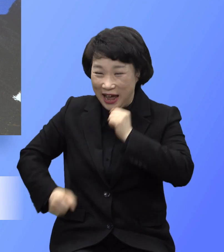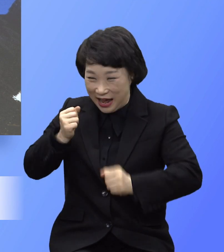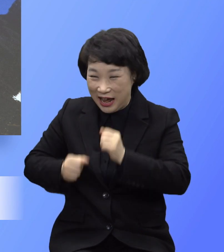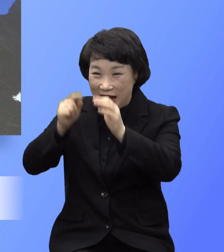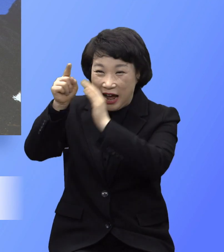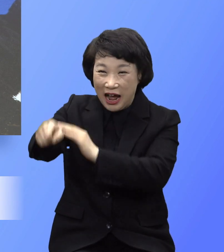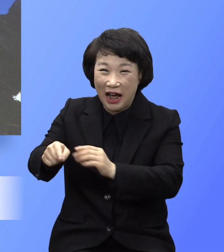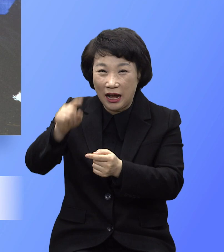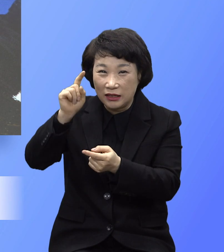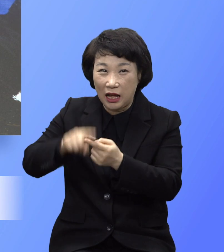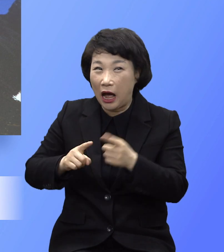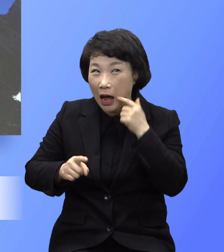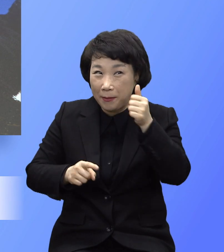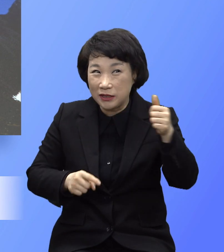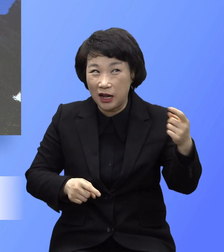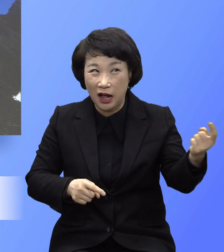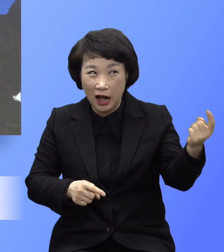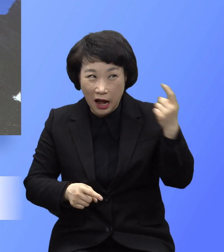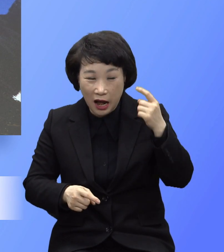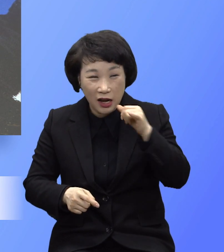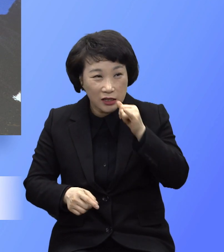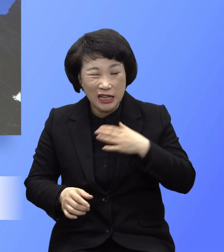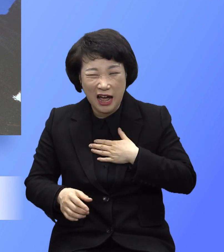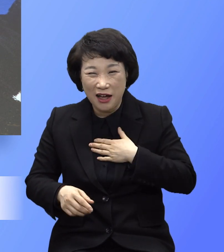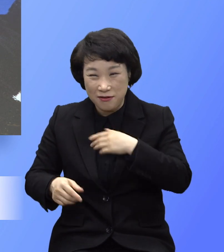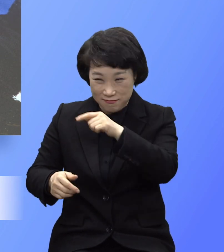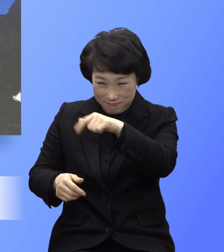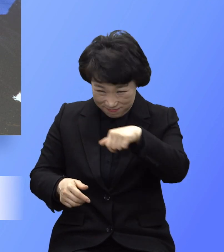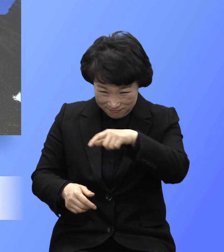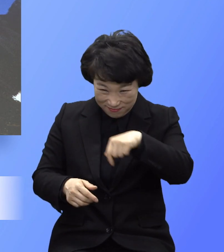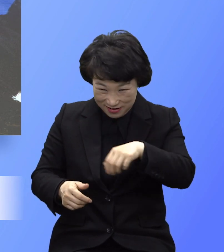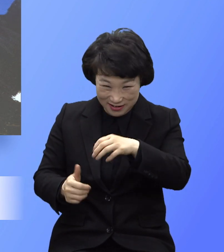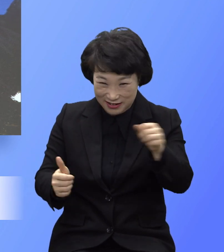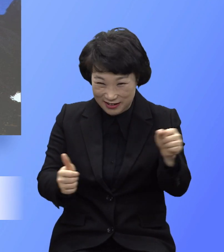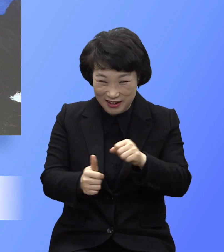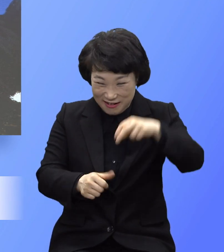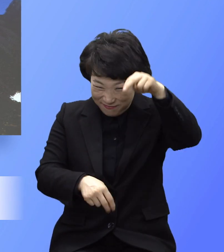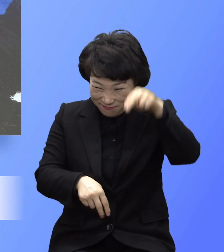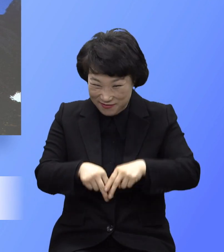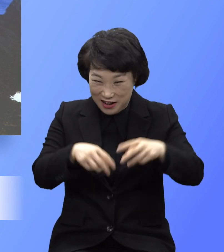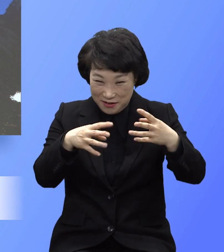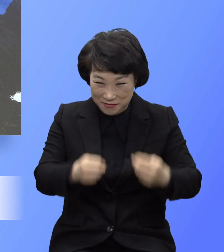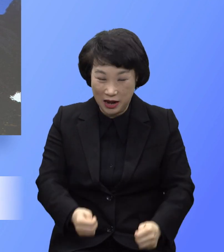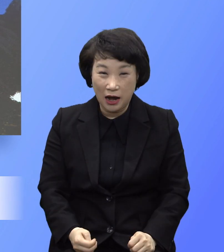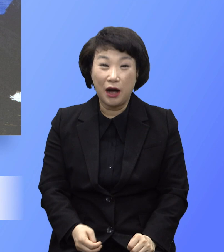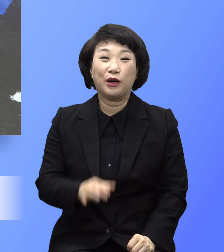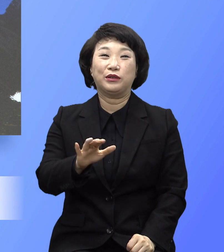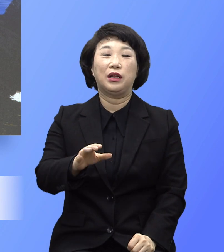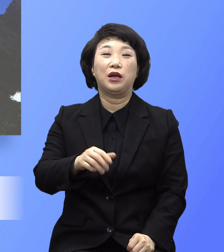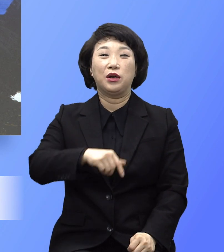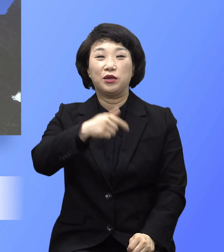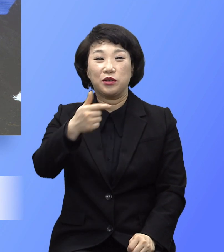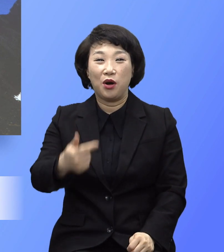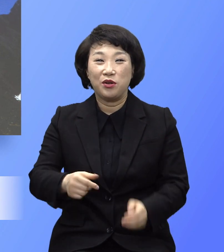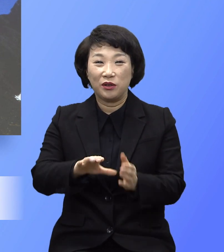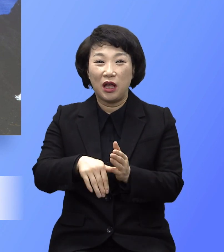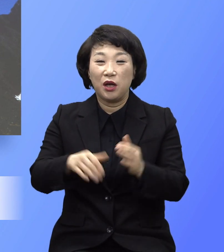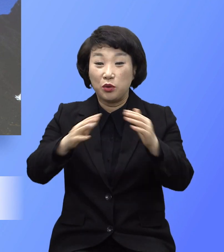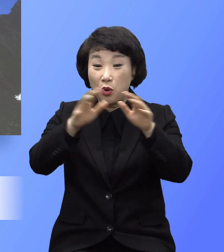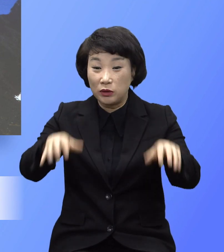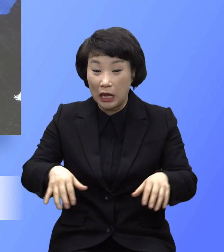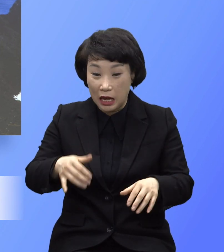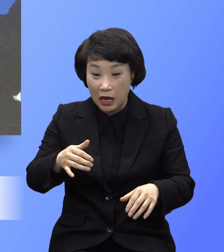뒤지게 두드려 맞습니다. 근데 저녁이 되면요, 동네 애들이 아무도